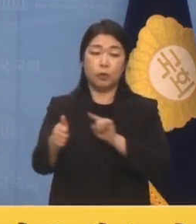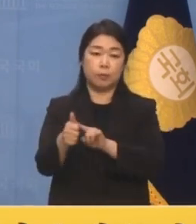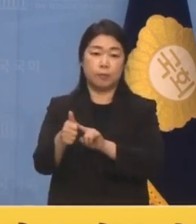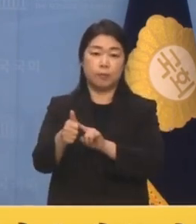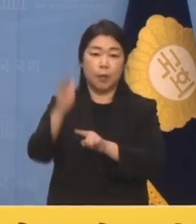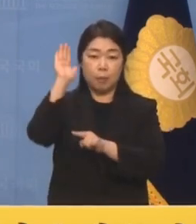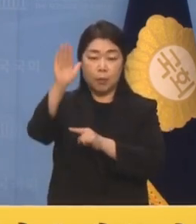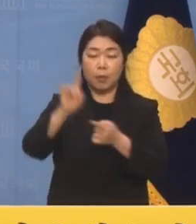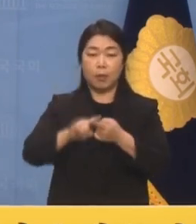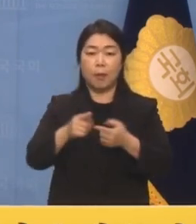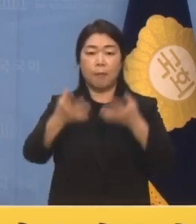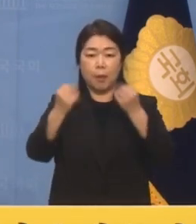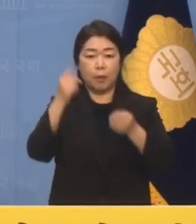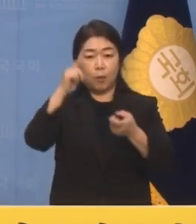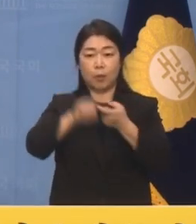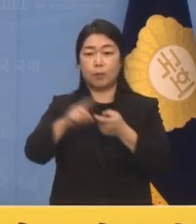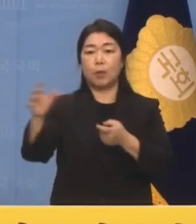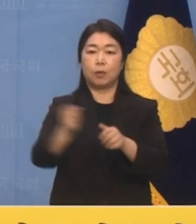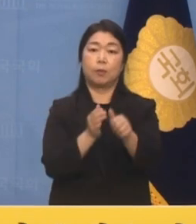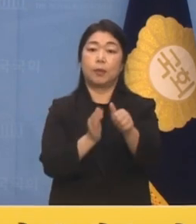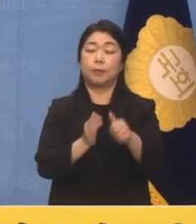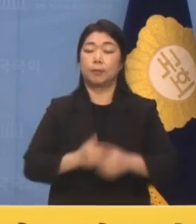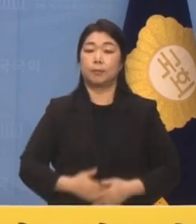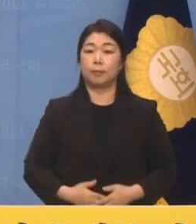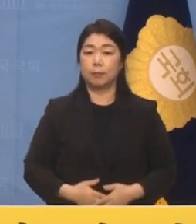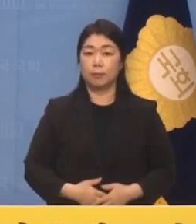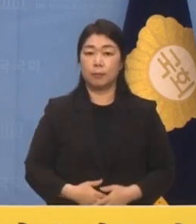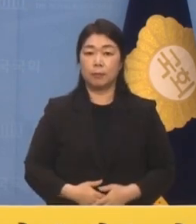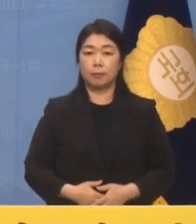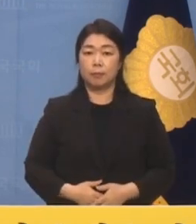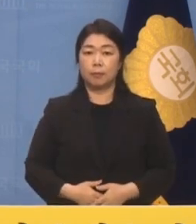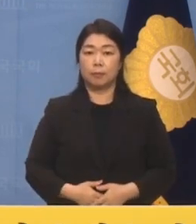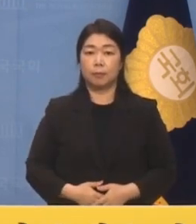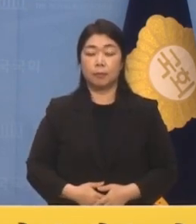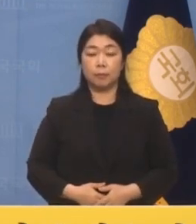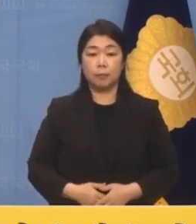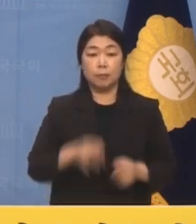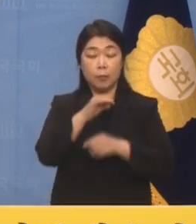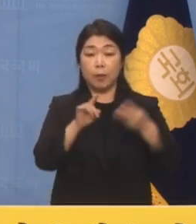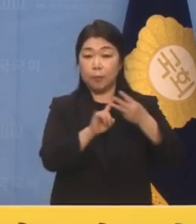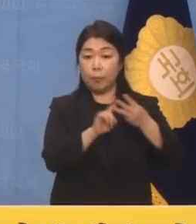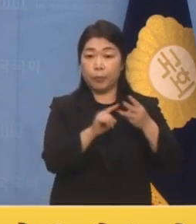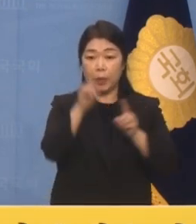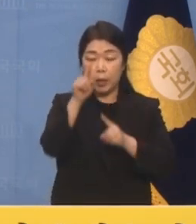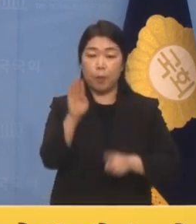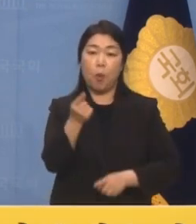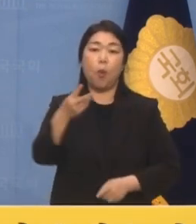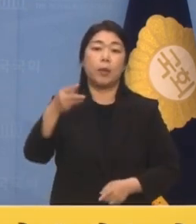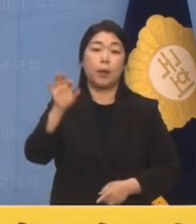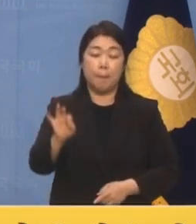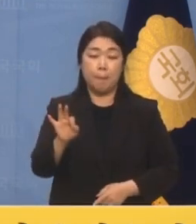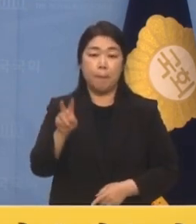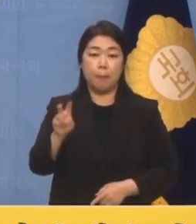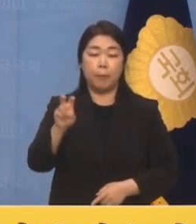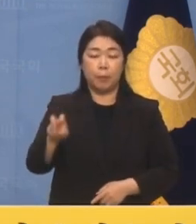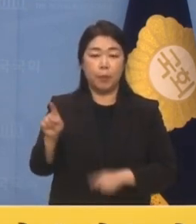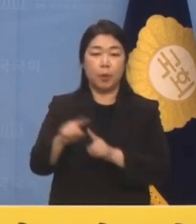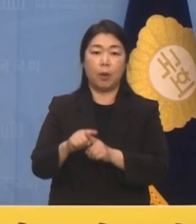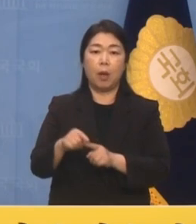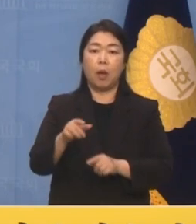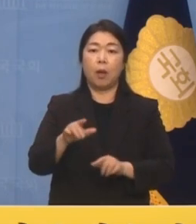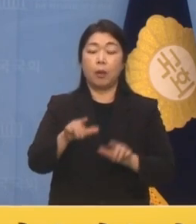미래에 많은 관심을 가져주시길 부탁드리겠습니다. 비례 3번 이보람이 후보는 전남 영암에 근거로